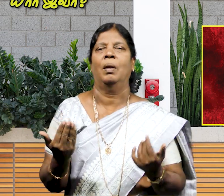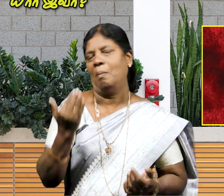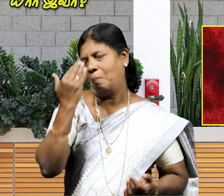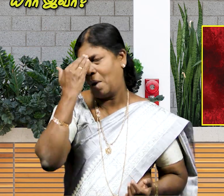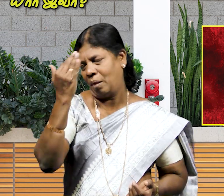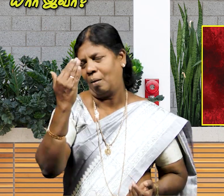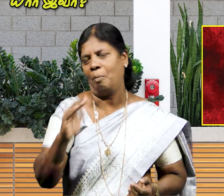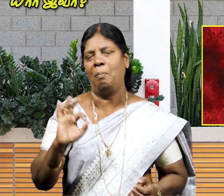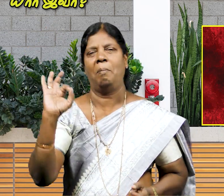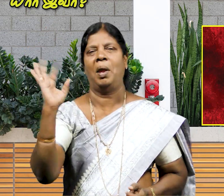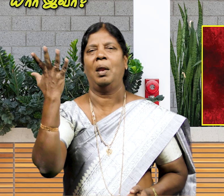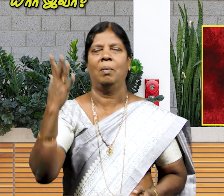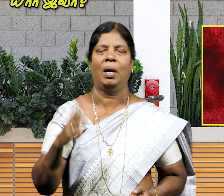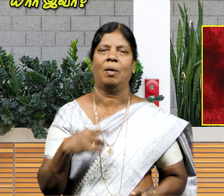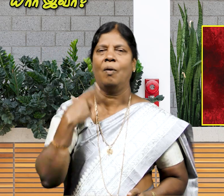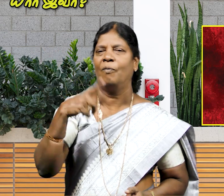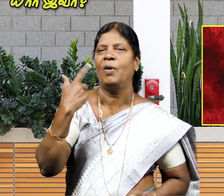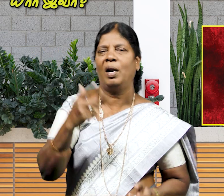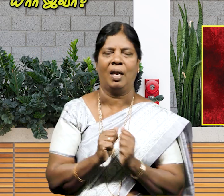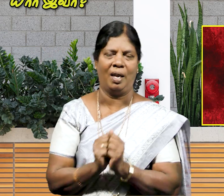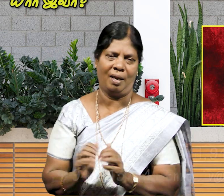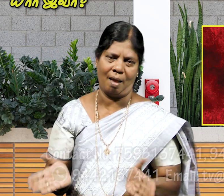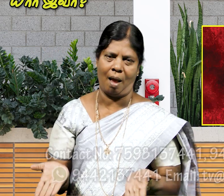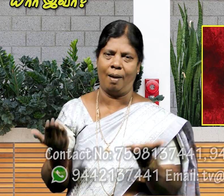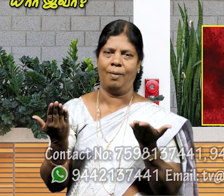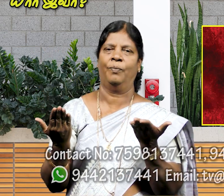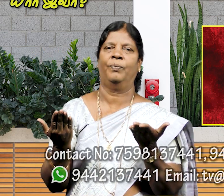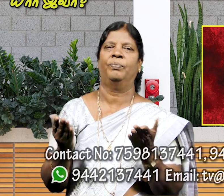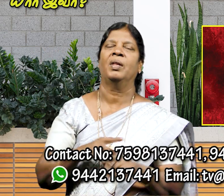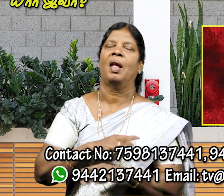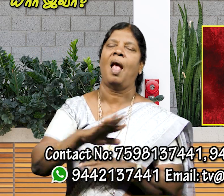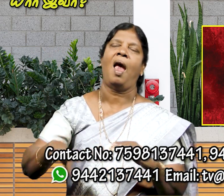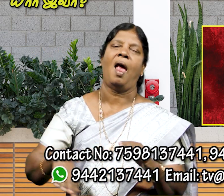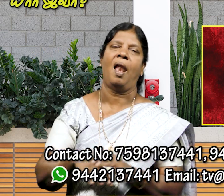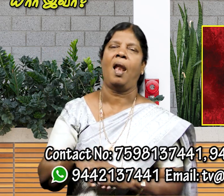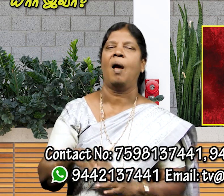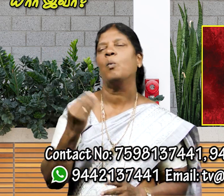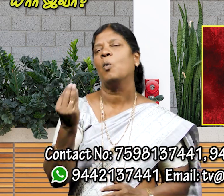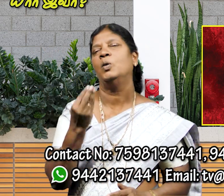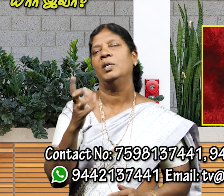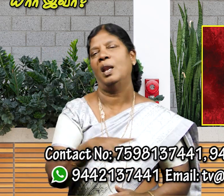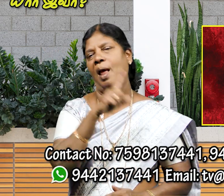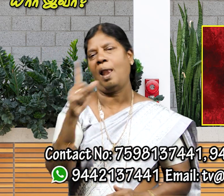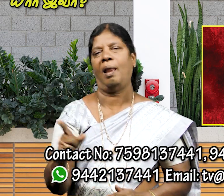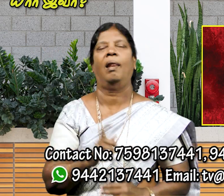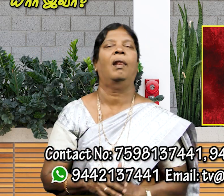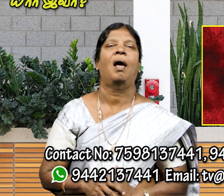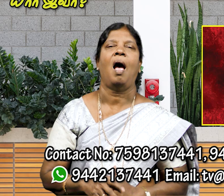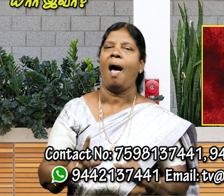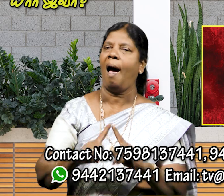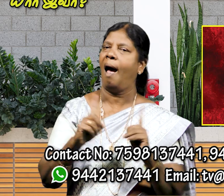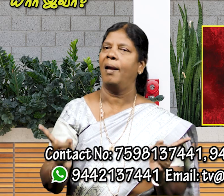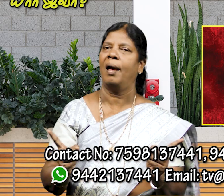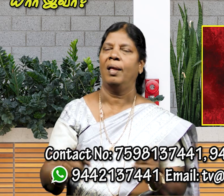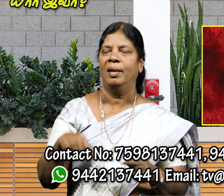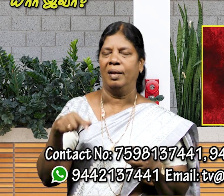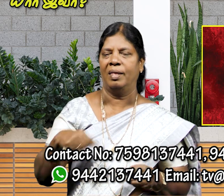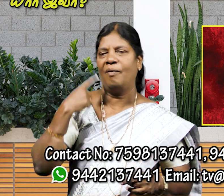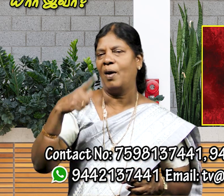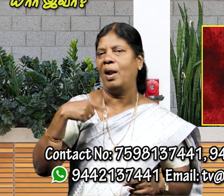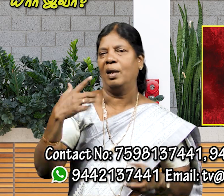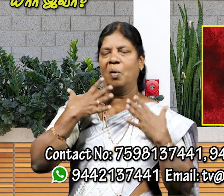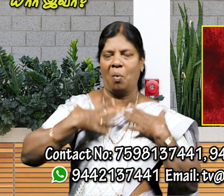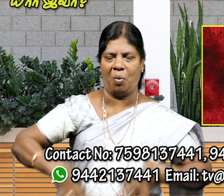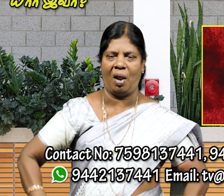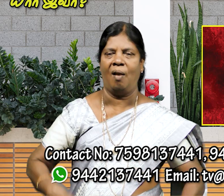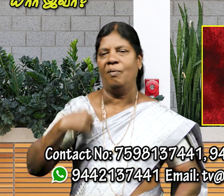கல்வி கற்றோராய் வாழ்ந்தாலும், மதிப்புக்கும் மேன்மைக்கும் உரியவராய் வாழ்ந்தாலும் இந்த வாழ்க்கை எல்லாம் கொஞ்ச கால வாழ்க்கை